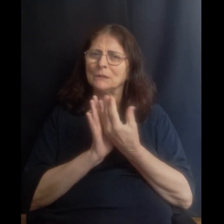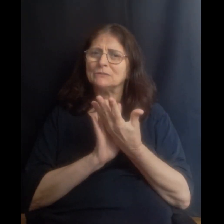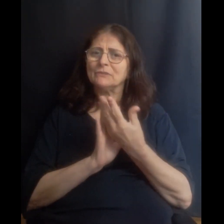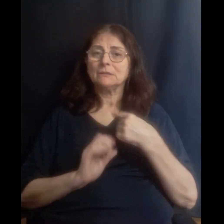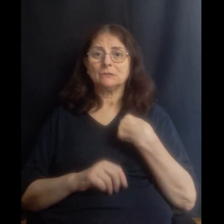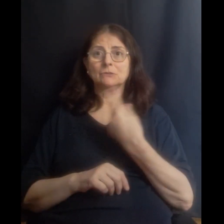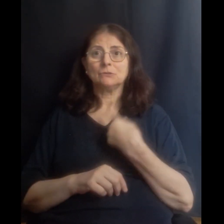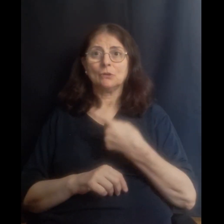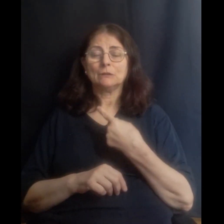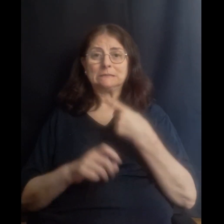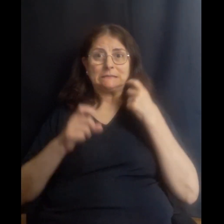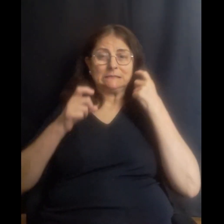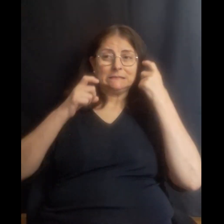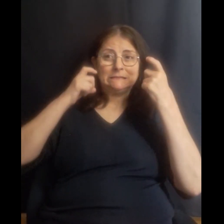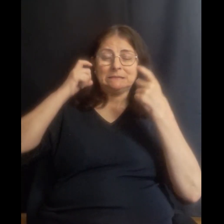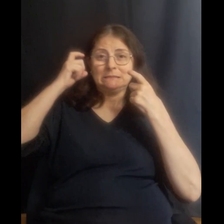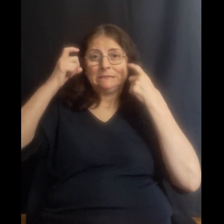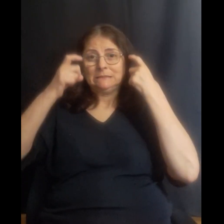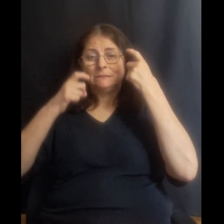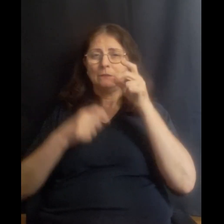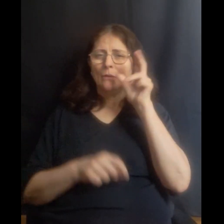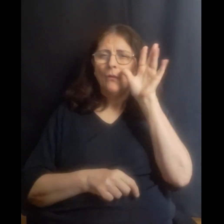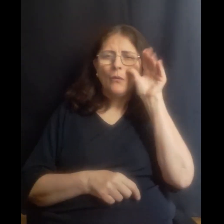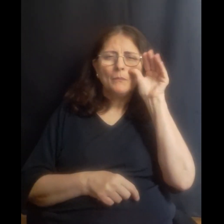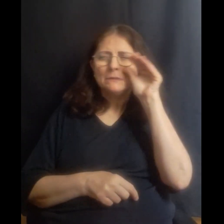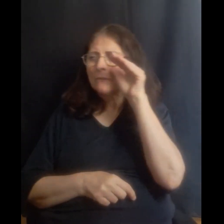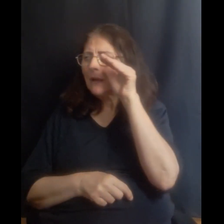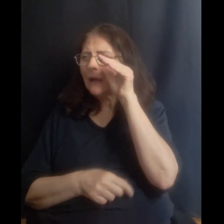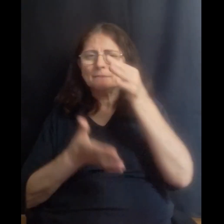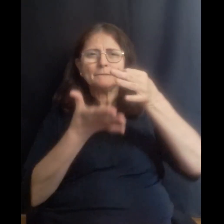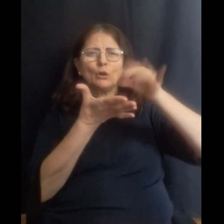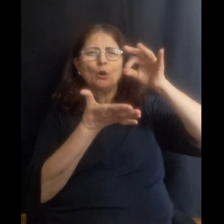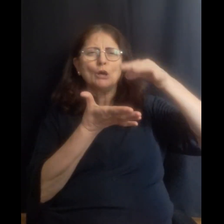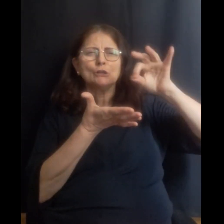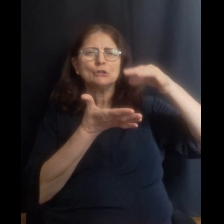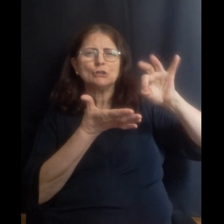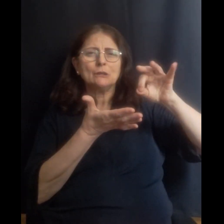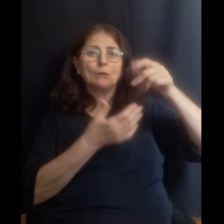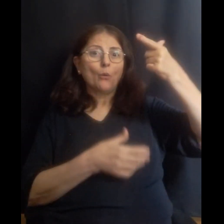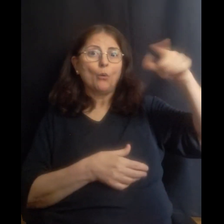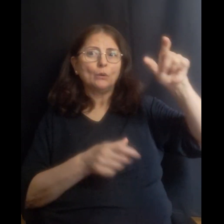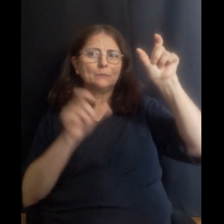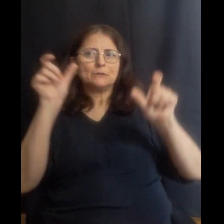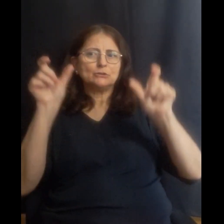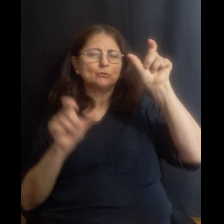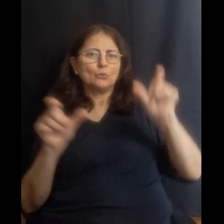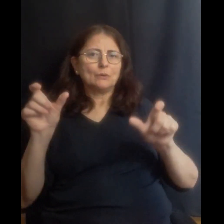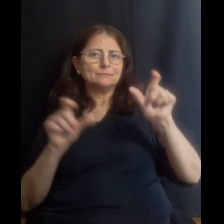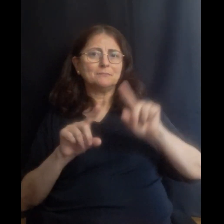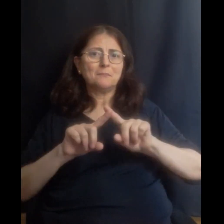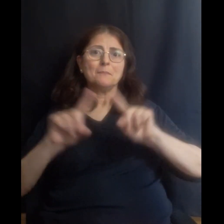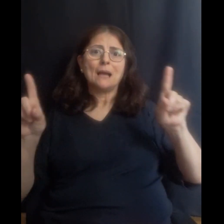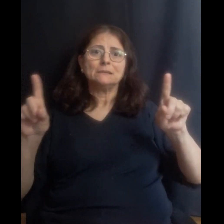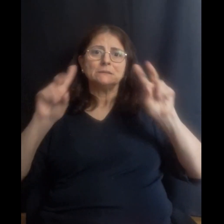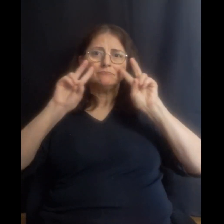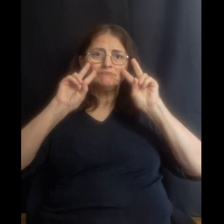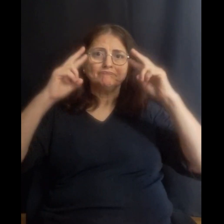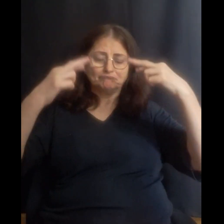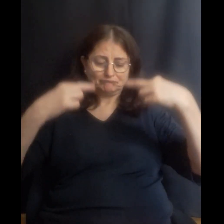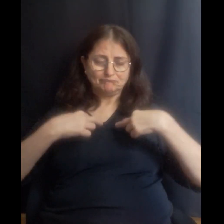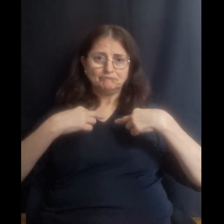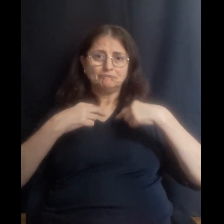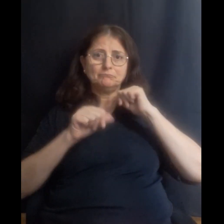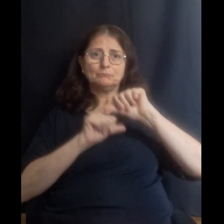vezes ficamos mais preocupados em observar e corrigir o comportamento dos outros, ao invés de cuidar da